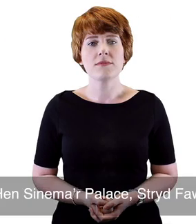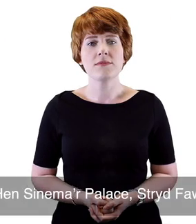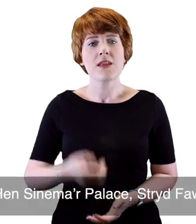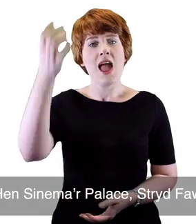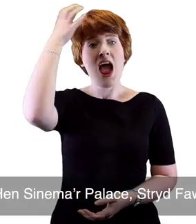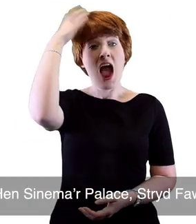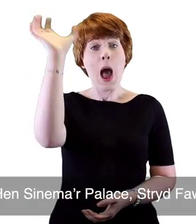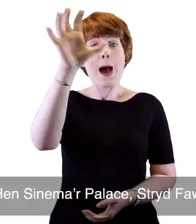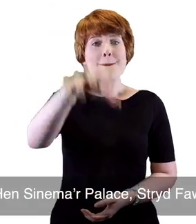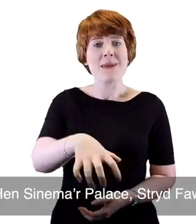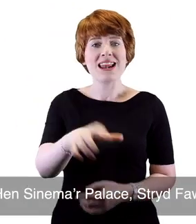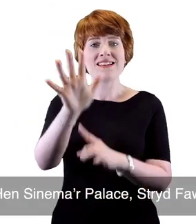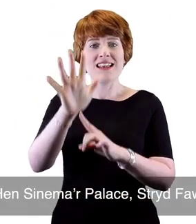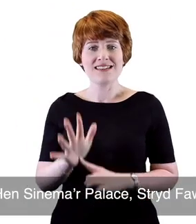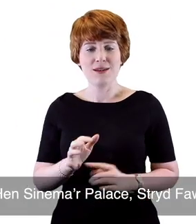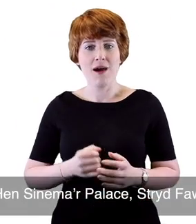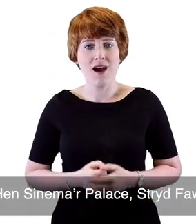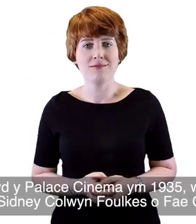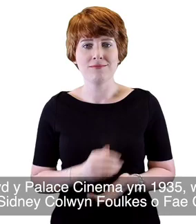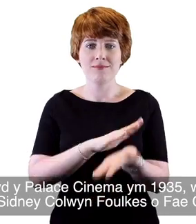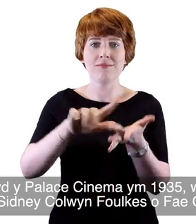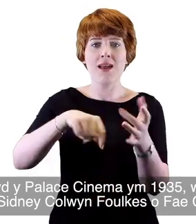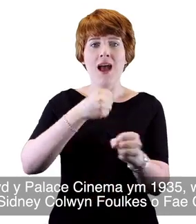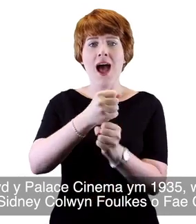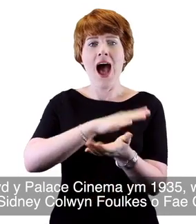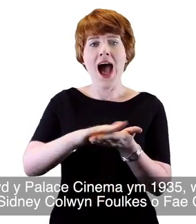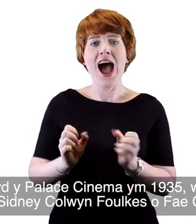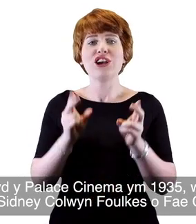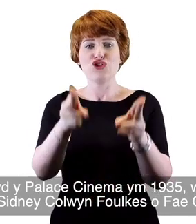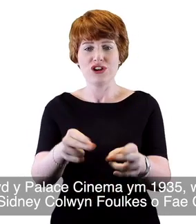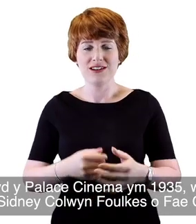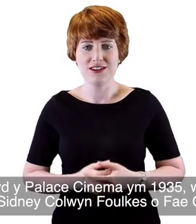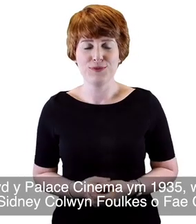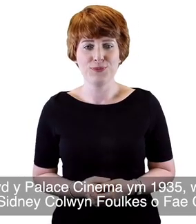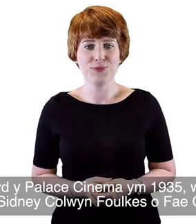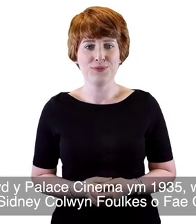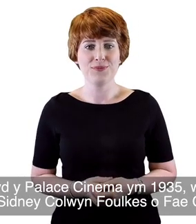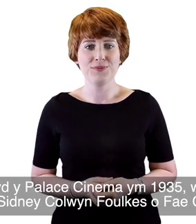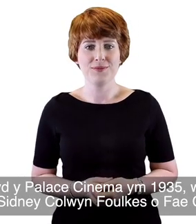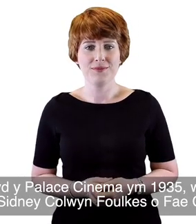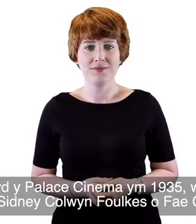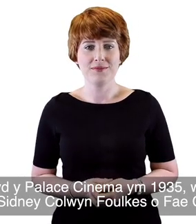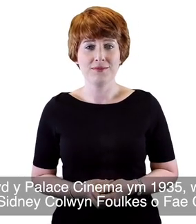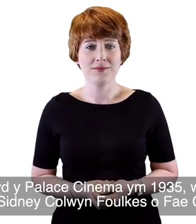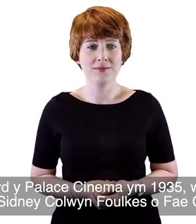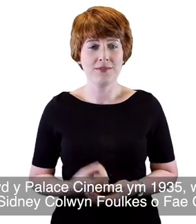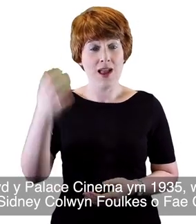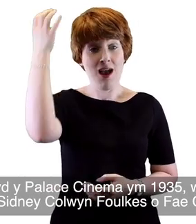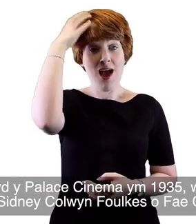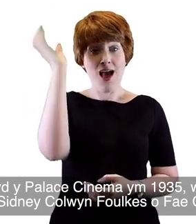Hen Sinema'r Palace Stryd Fawr. Adeiladwyd y Palace Cinema ym 1935, wedi dylunio